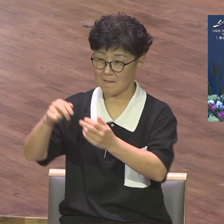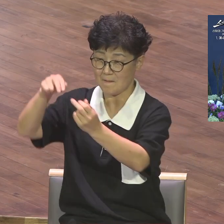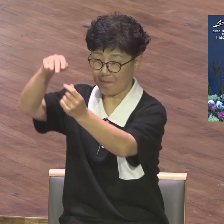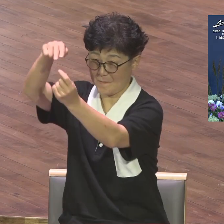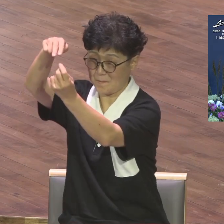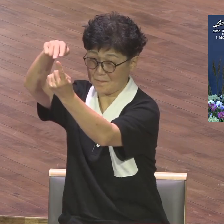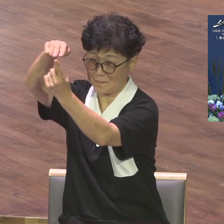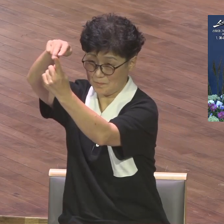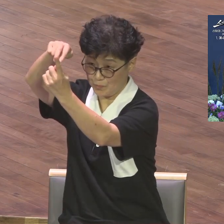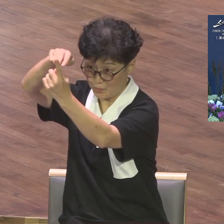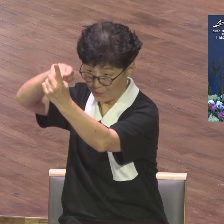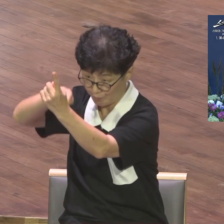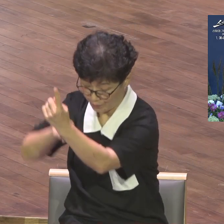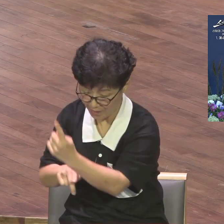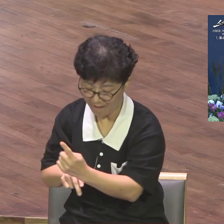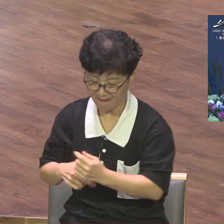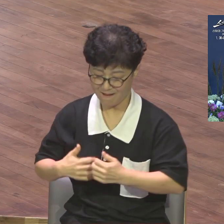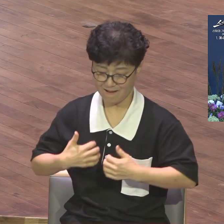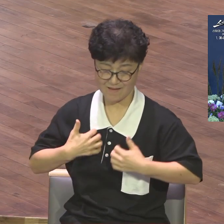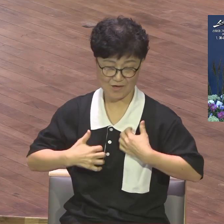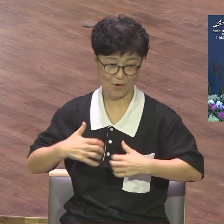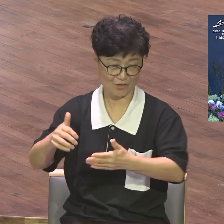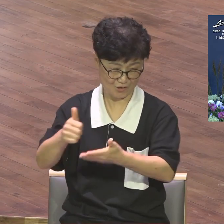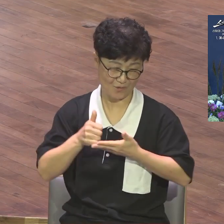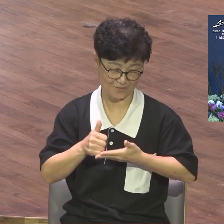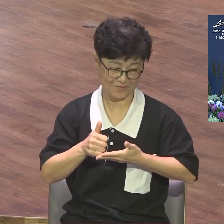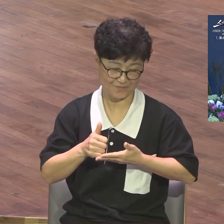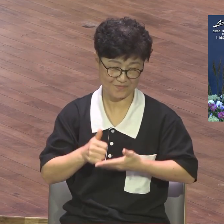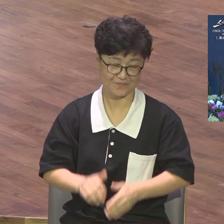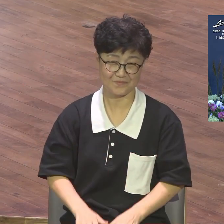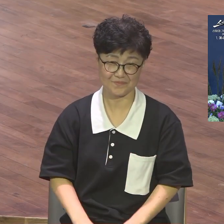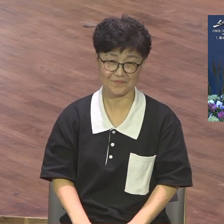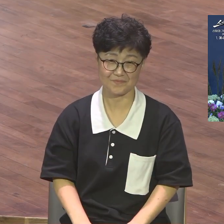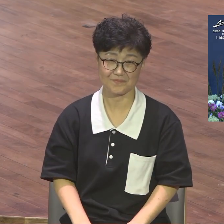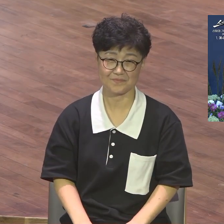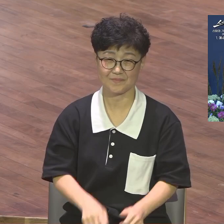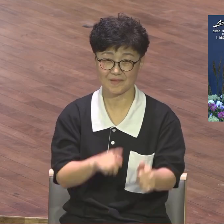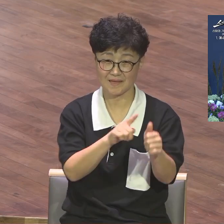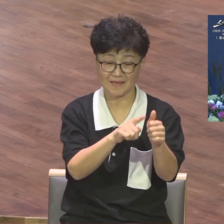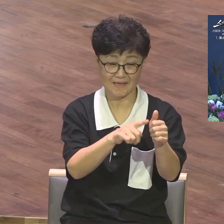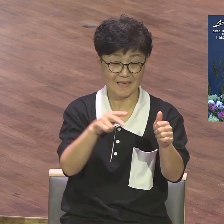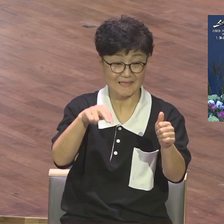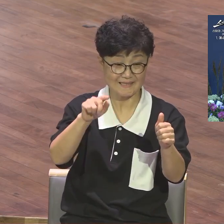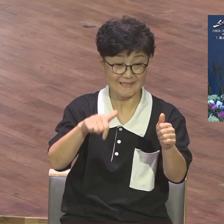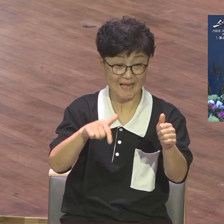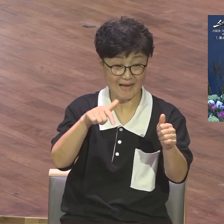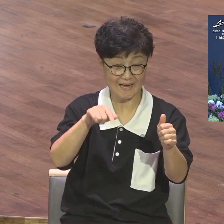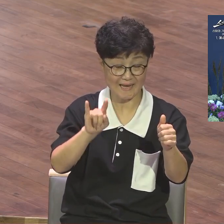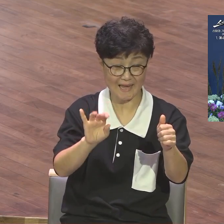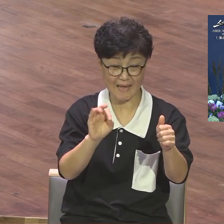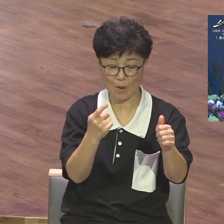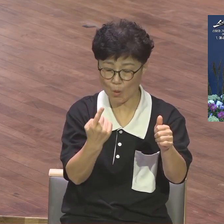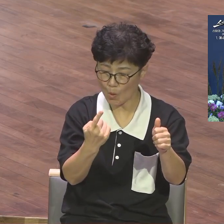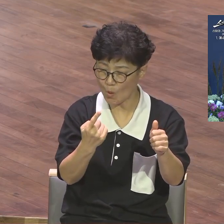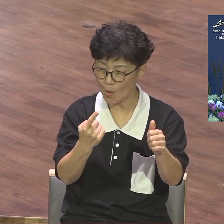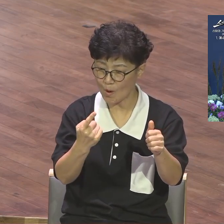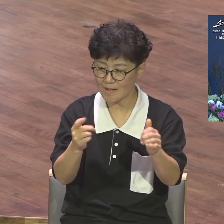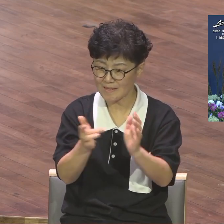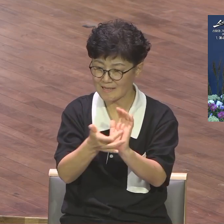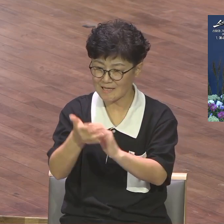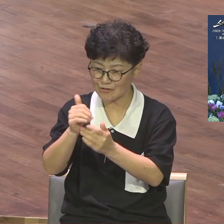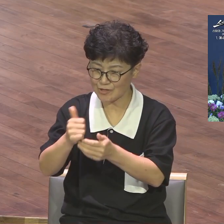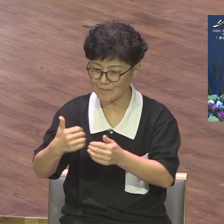즐거워했습니다. 영접했습니다. 이 세 문장을 보더라도 삭개오가 예수님의 인격적인 초청을 얼마나 즐거운 마음으로